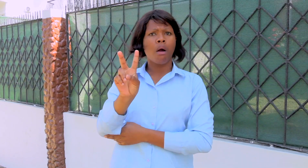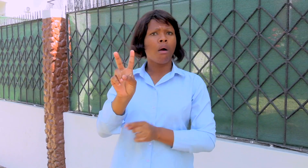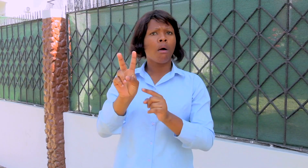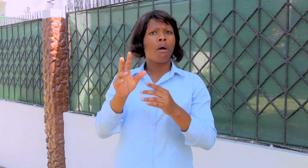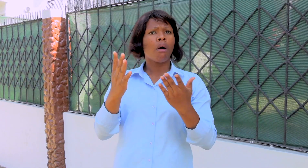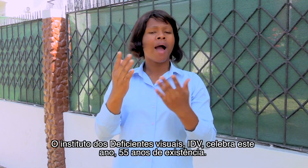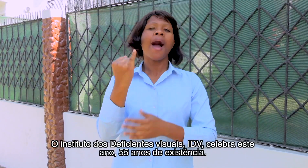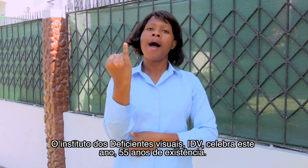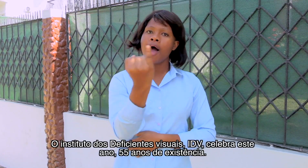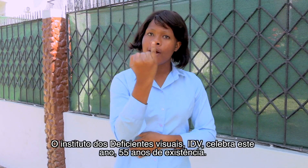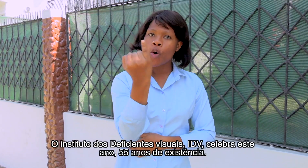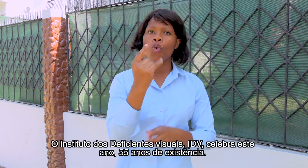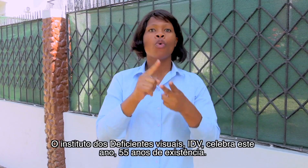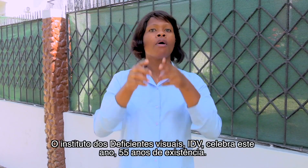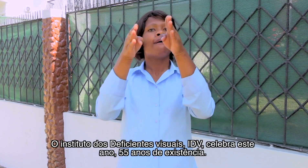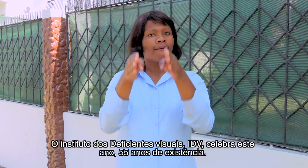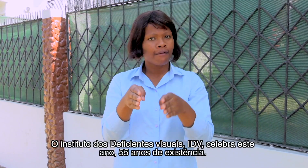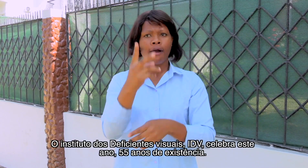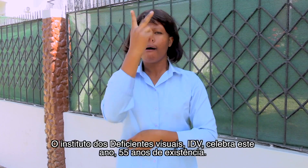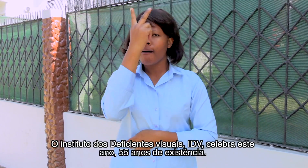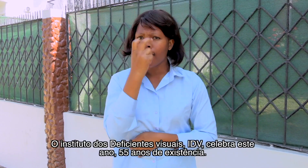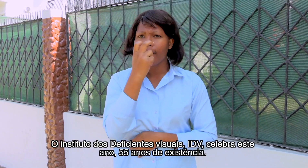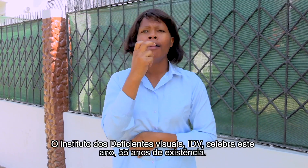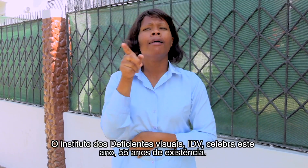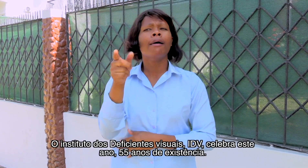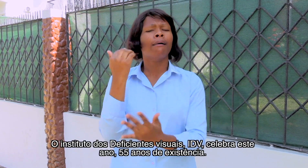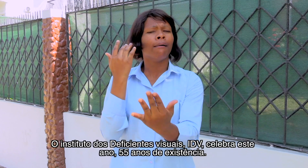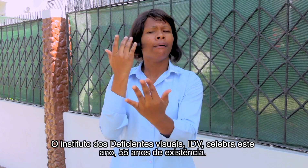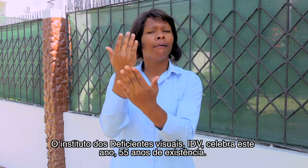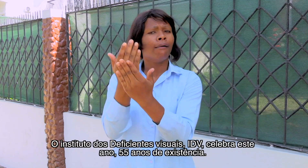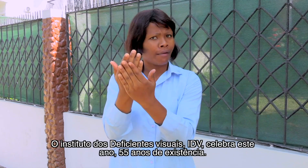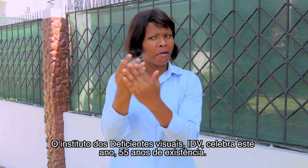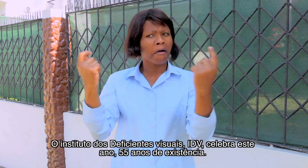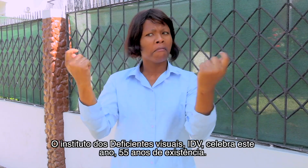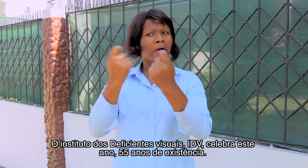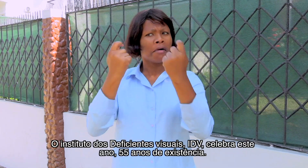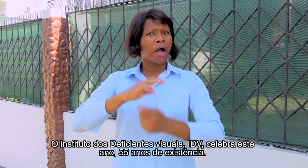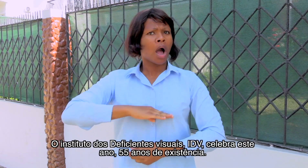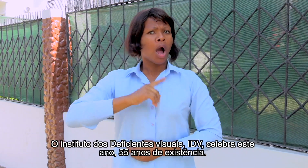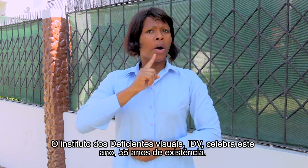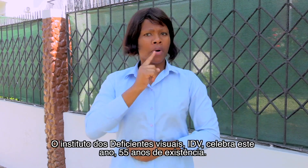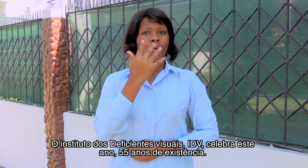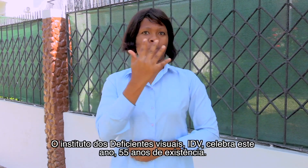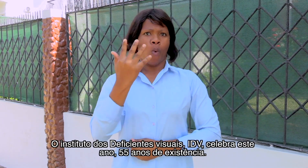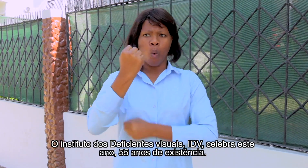O Instituto dos Deficientes Visuais IDV celebra este ano 55 anos de existência